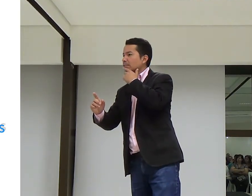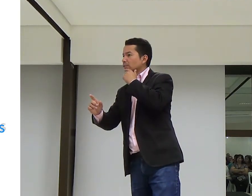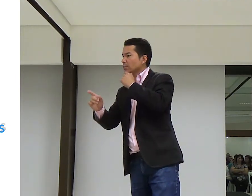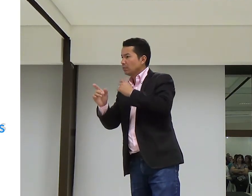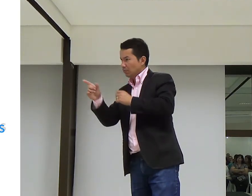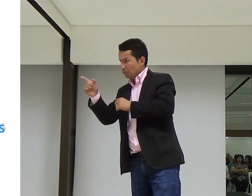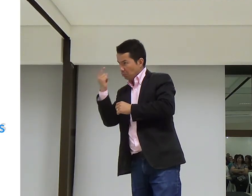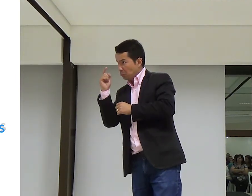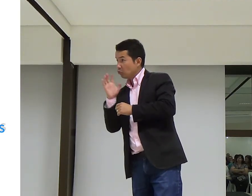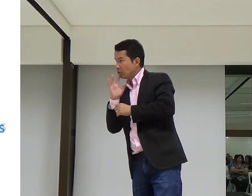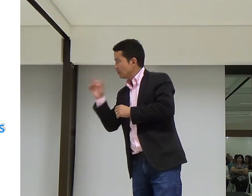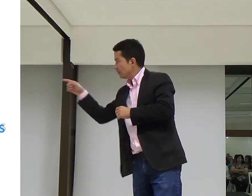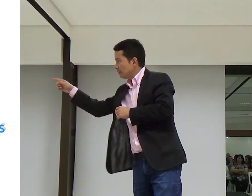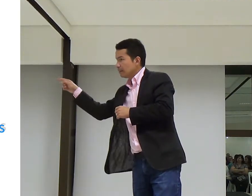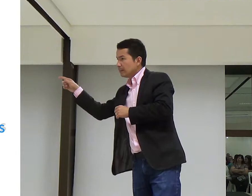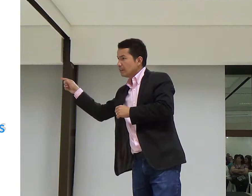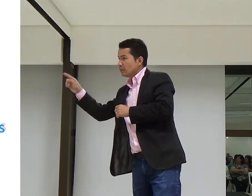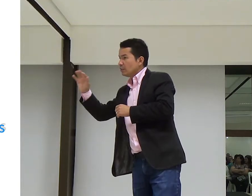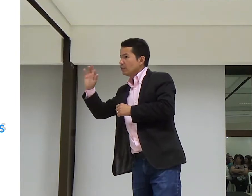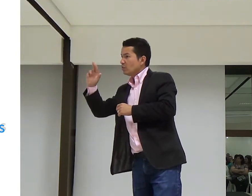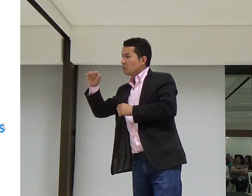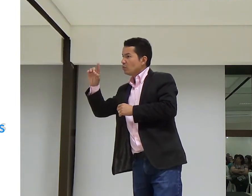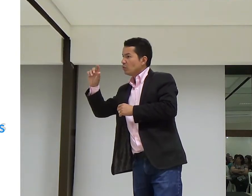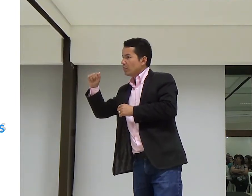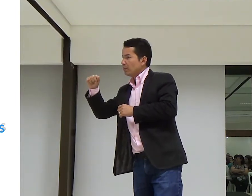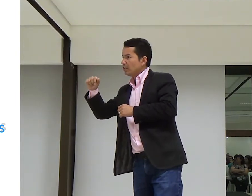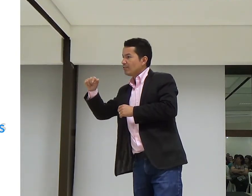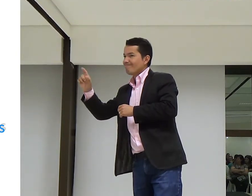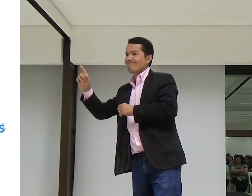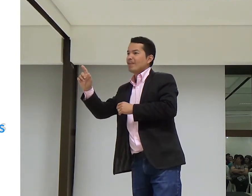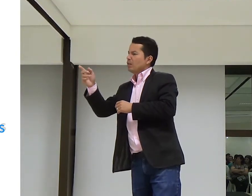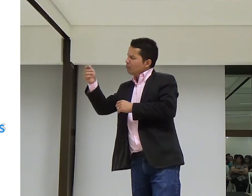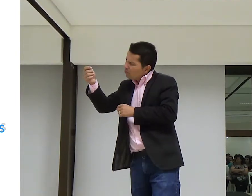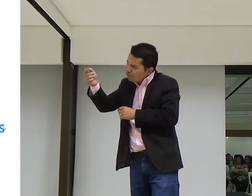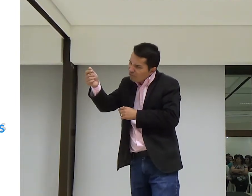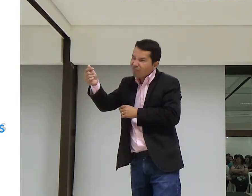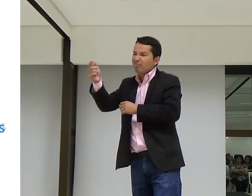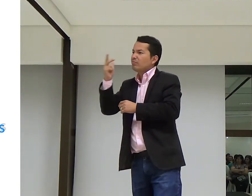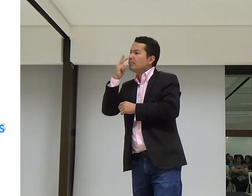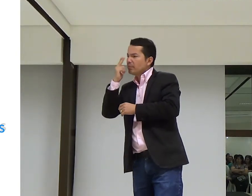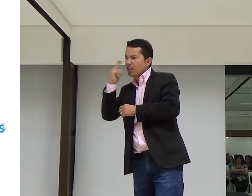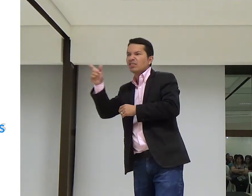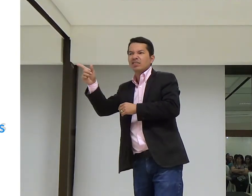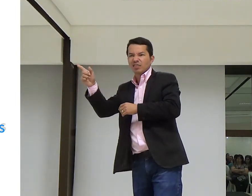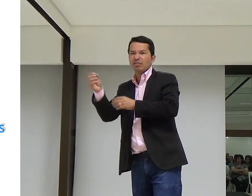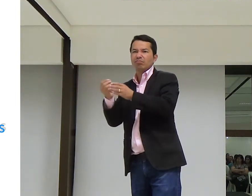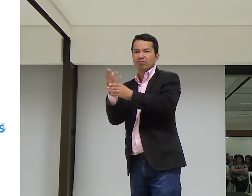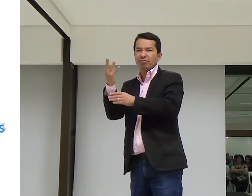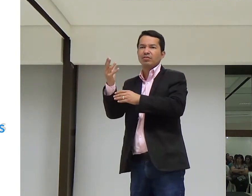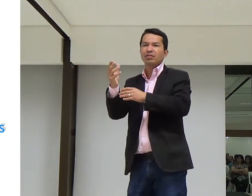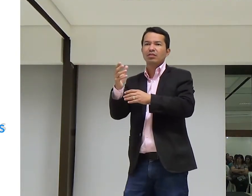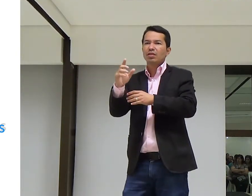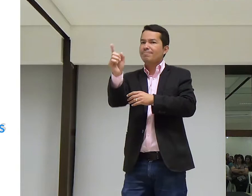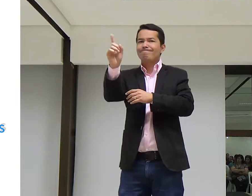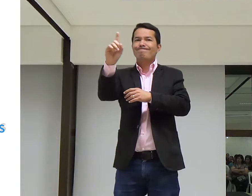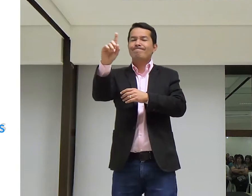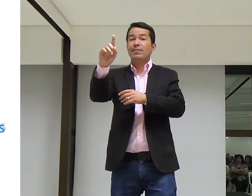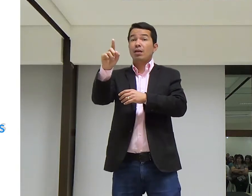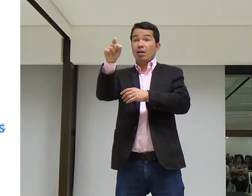Construção, assim, não. Você, Salomão, conhece essa palavra, fundamentos? Ele conhece um pouquinho a